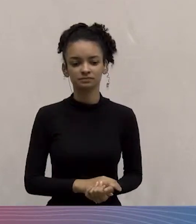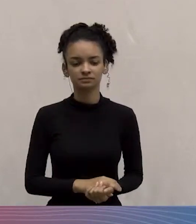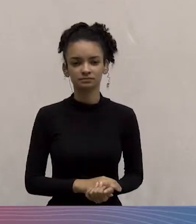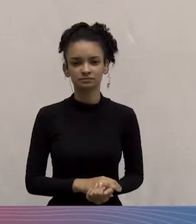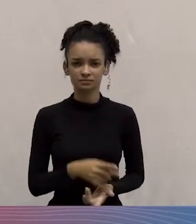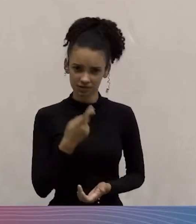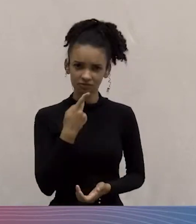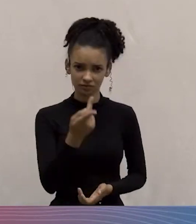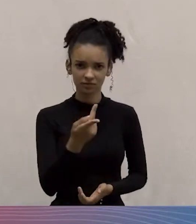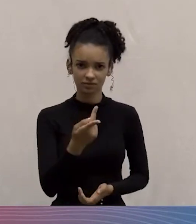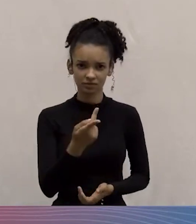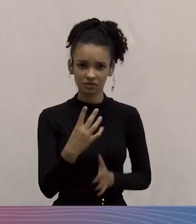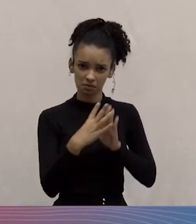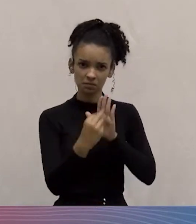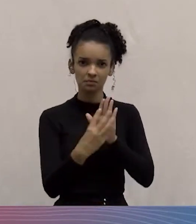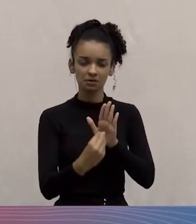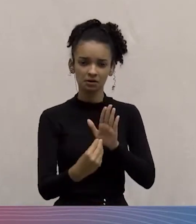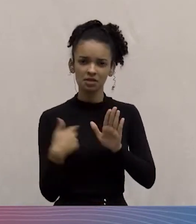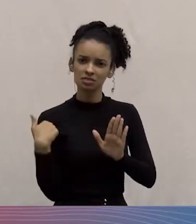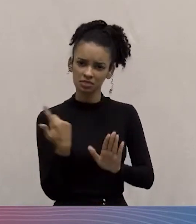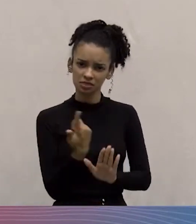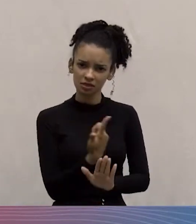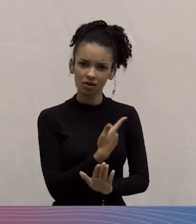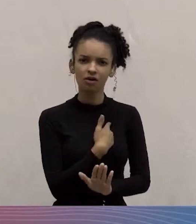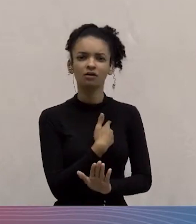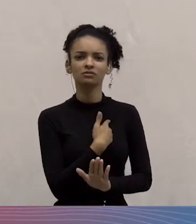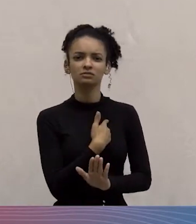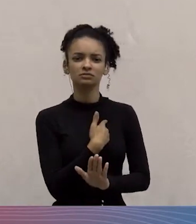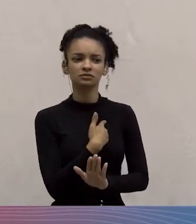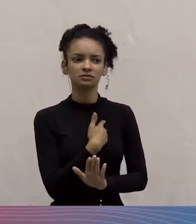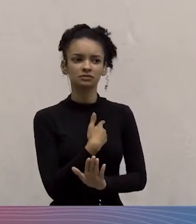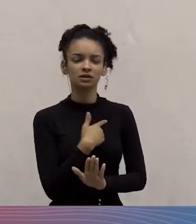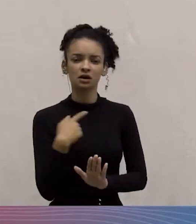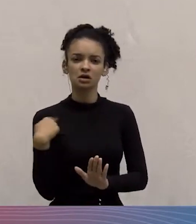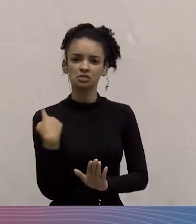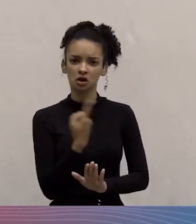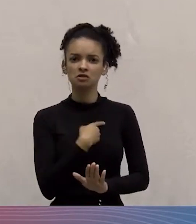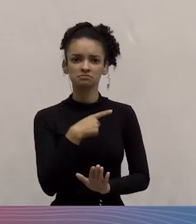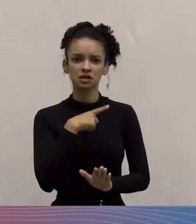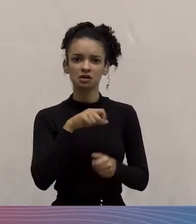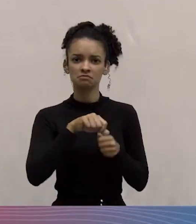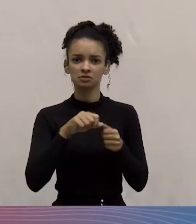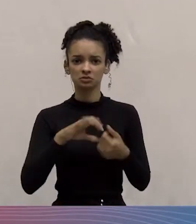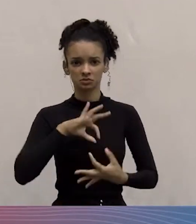Fala por você mesmo. Nós é que somos a circuncisão.